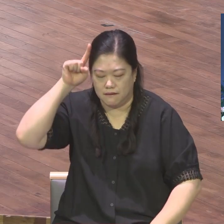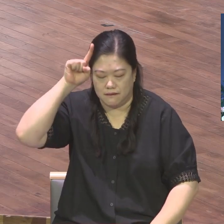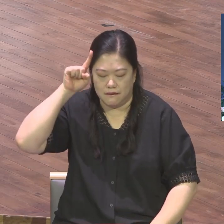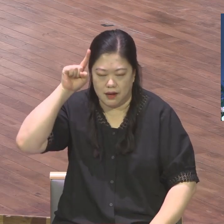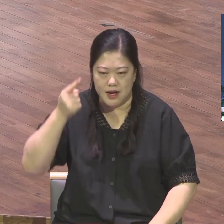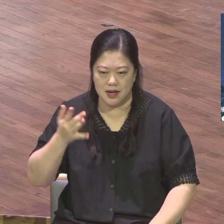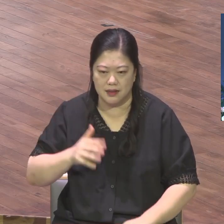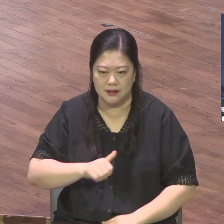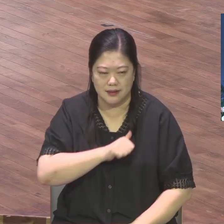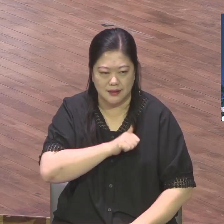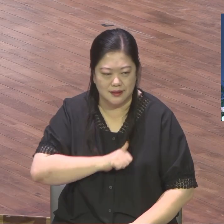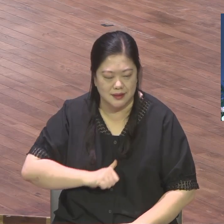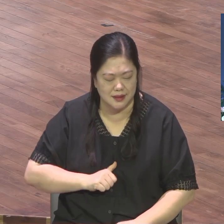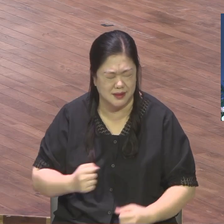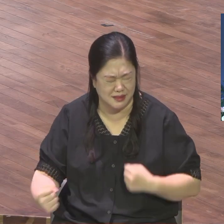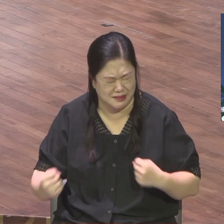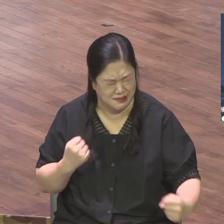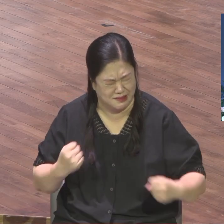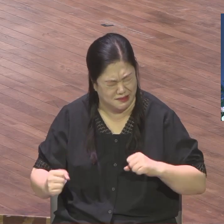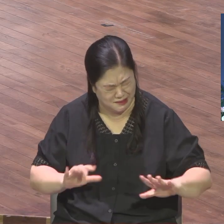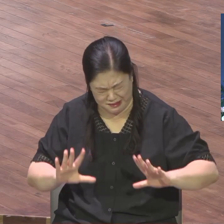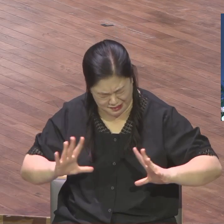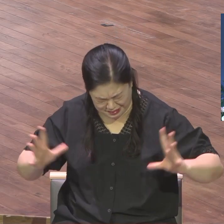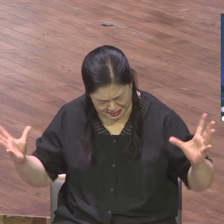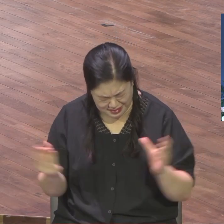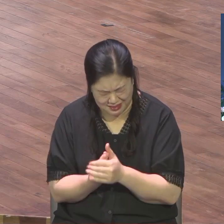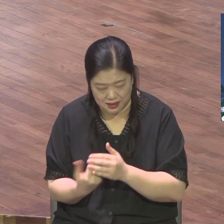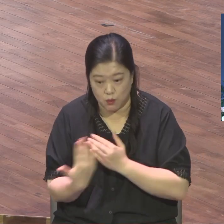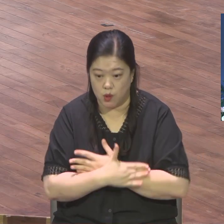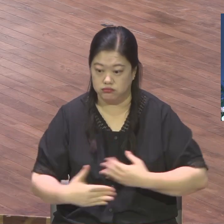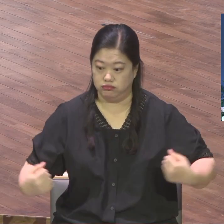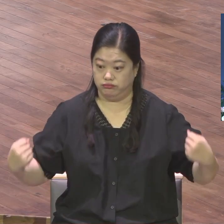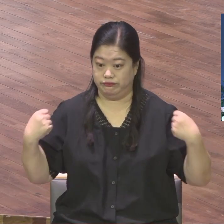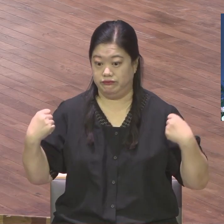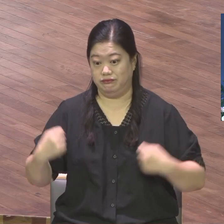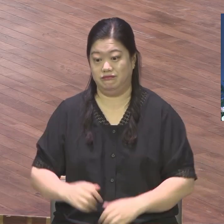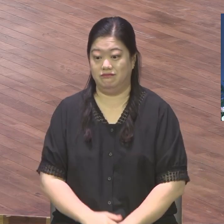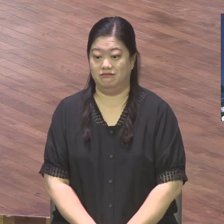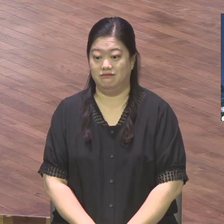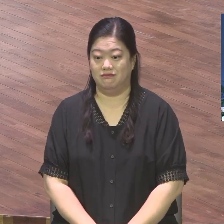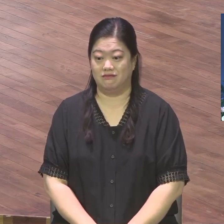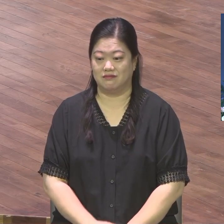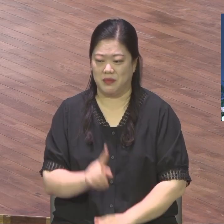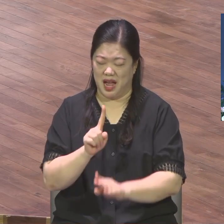예수님도요 한 번 더 힘을 주셔가지고 시대를 변화시킨 분이에요.